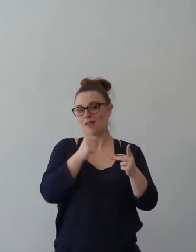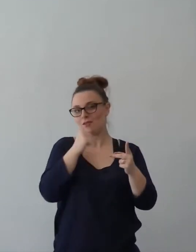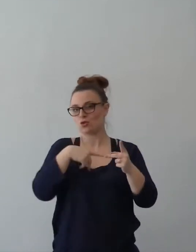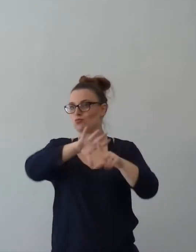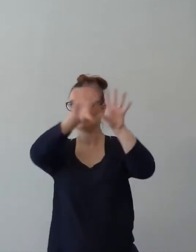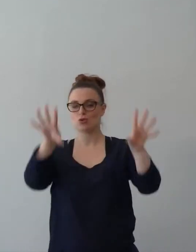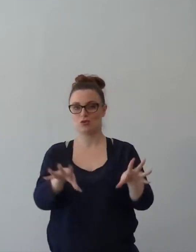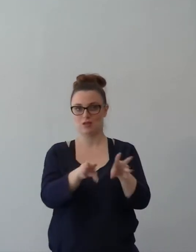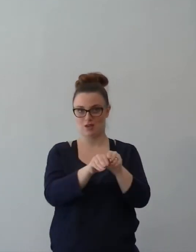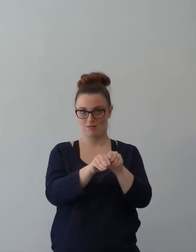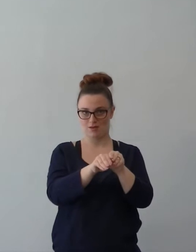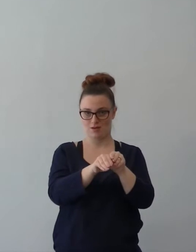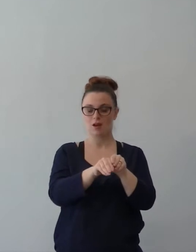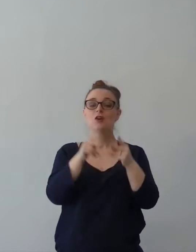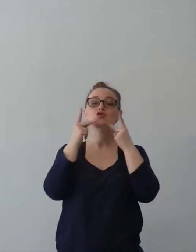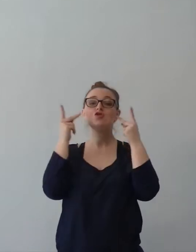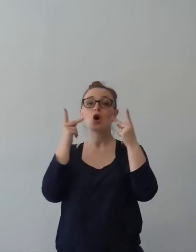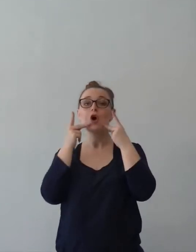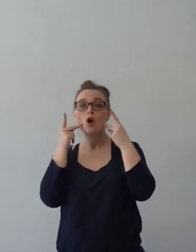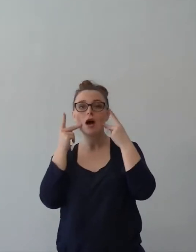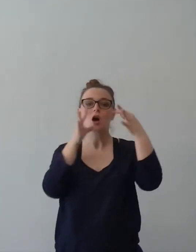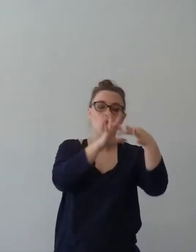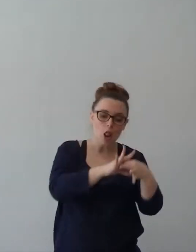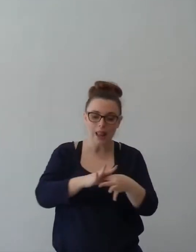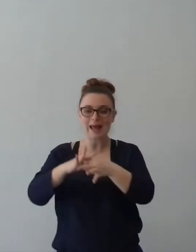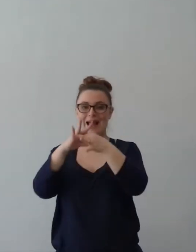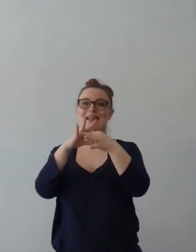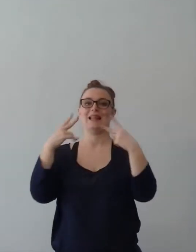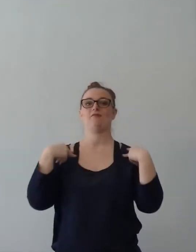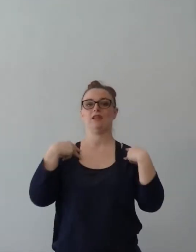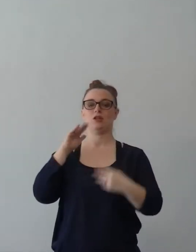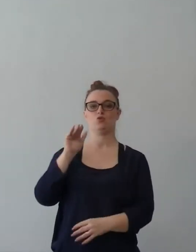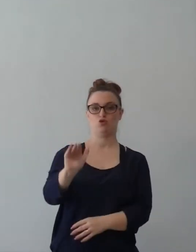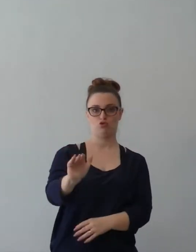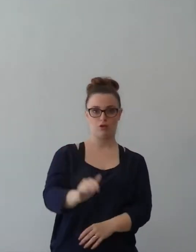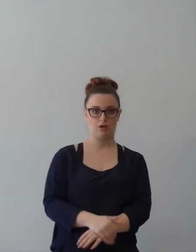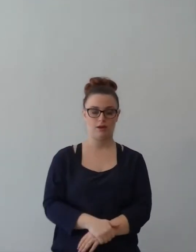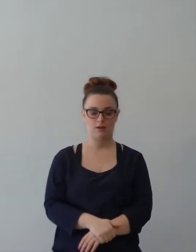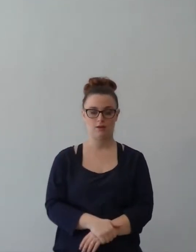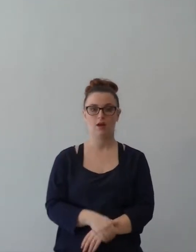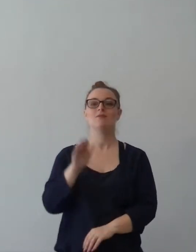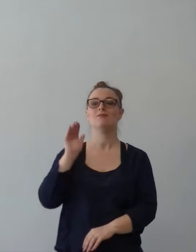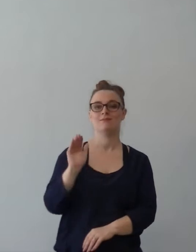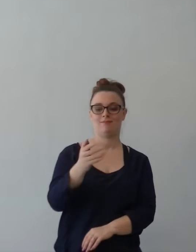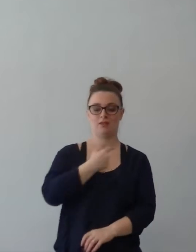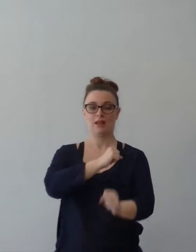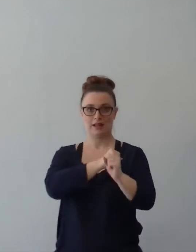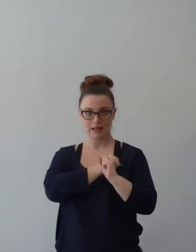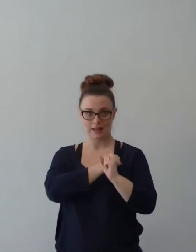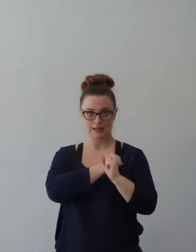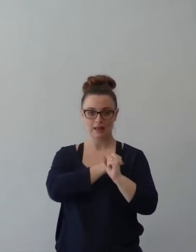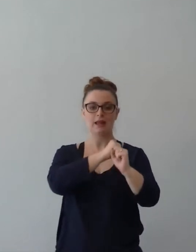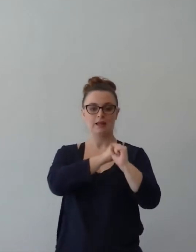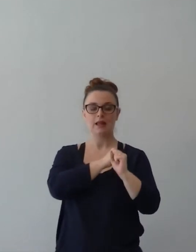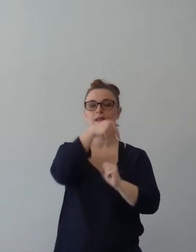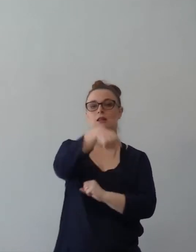Non è vero. La gioia deve essere una parte integrante della mia vita, di credente e di credente